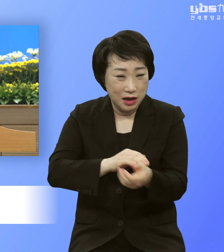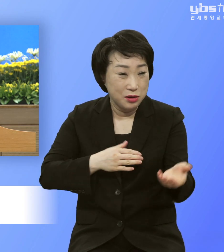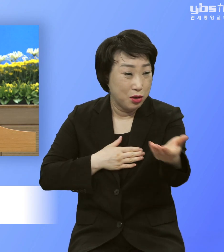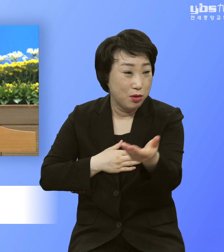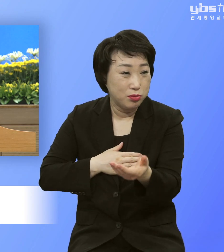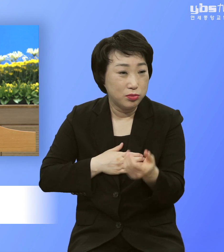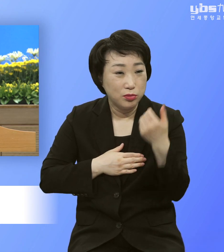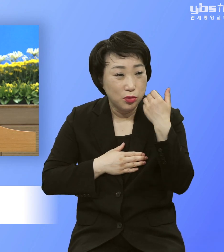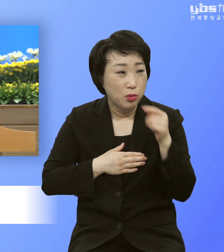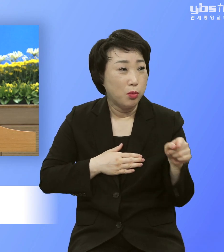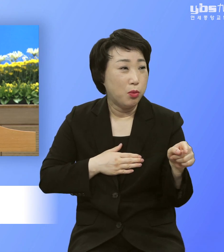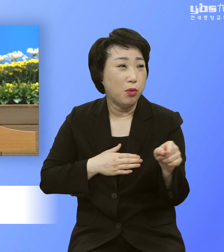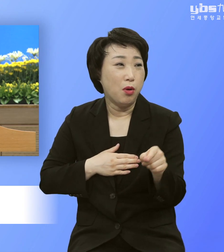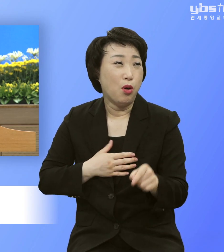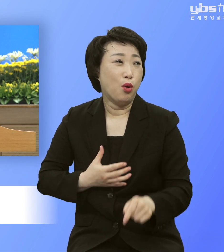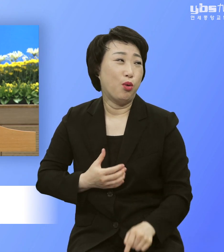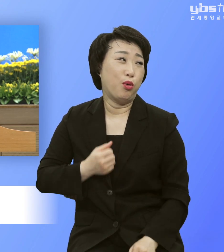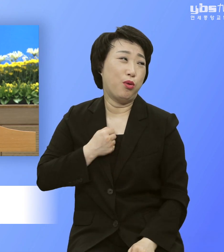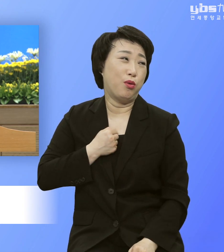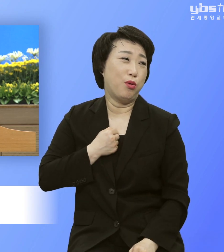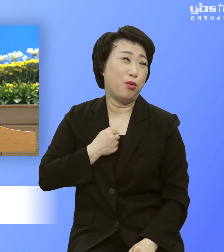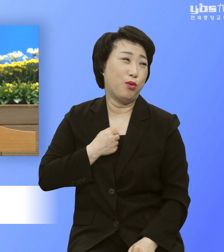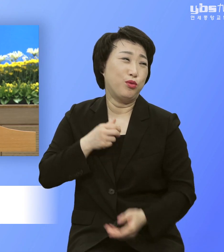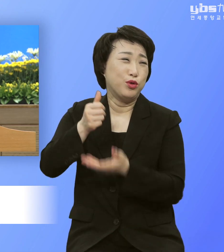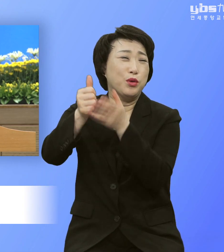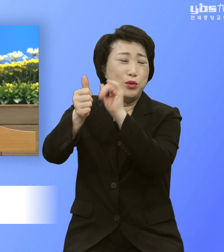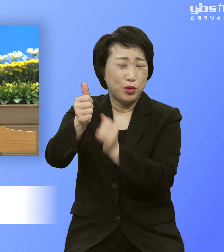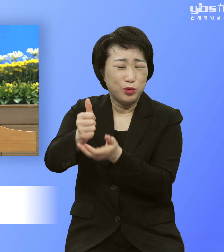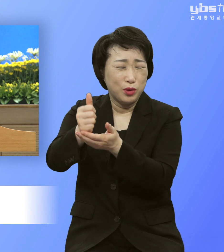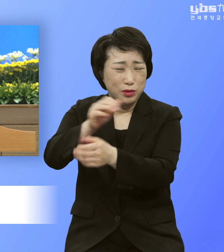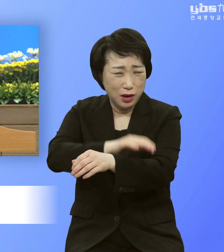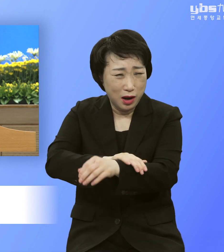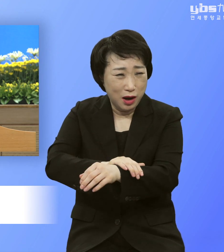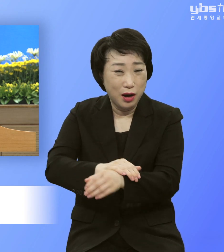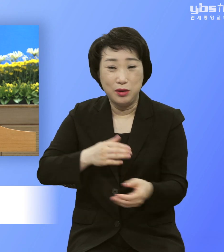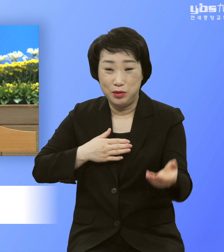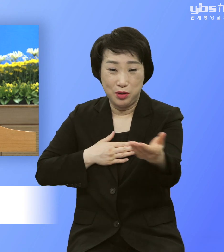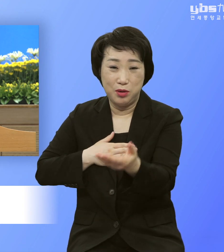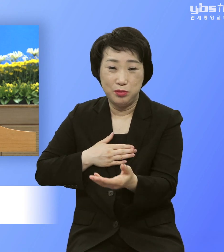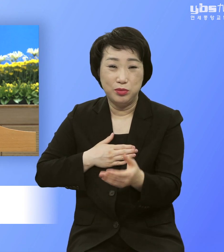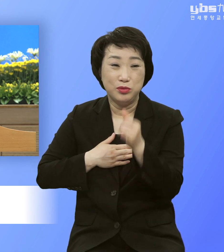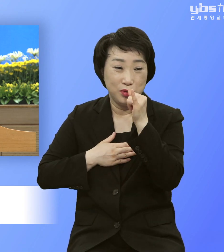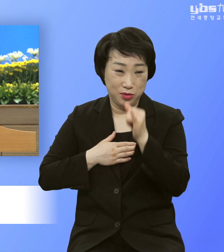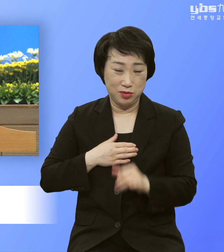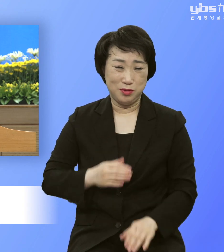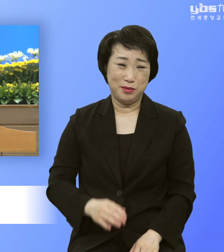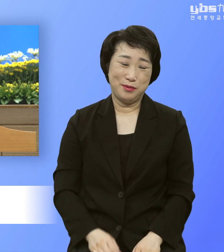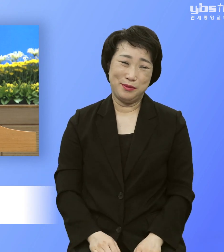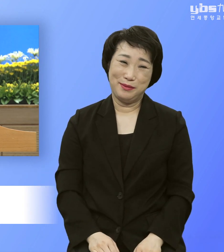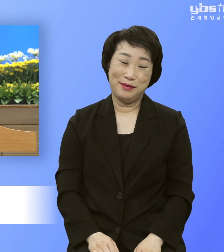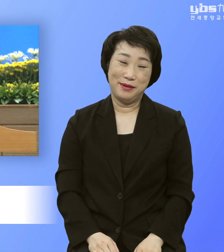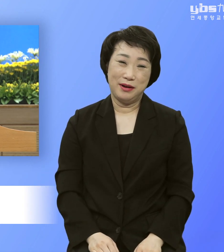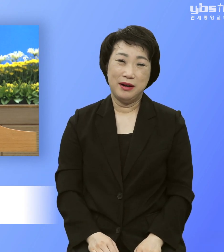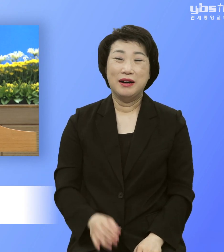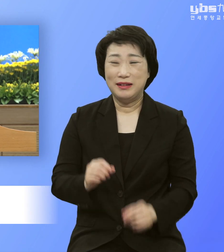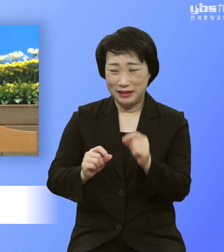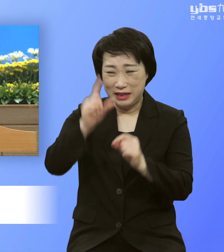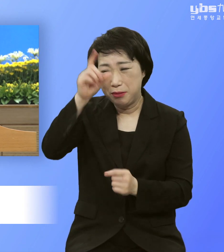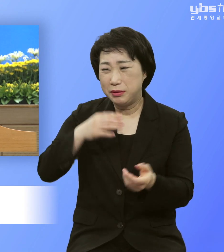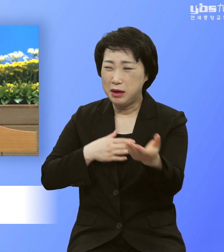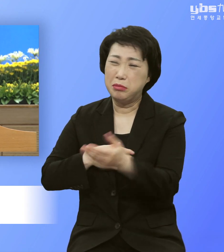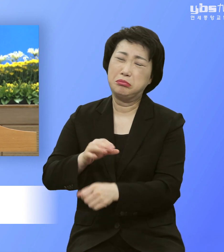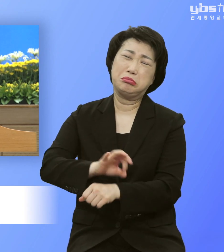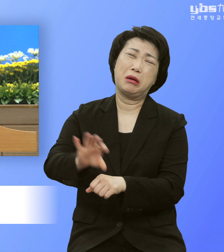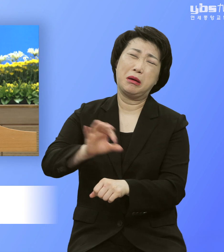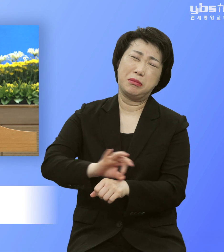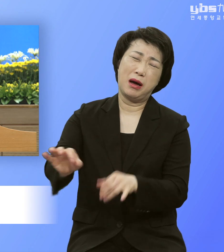내가 충격을 받도록 주님을 잘 섬기는 분들도 계셔. 근데 거의